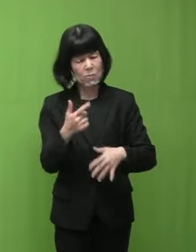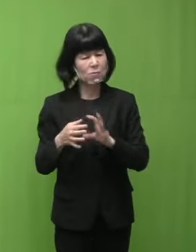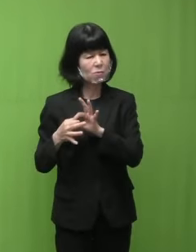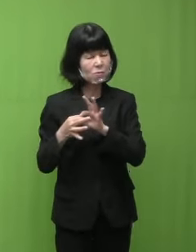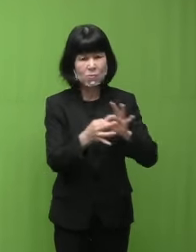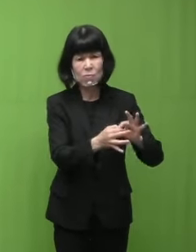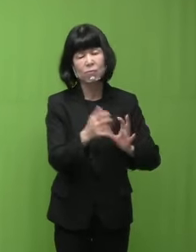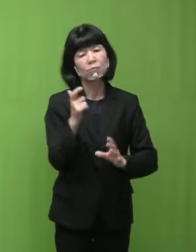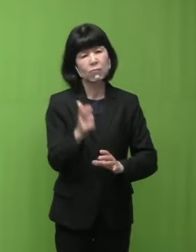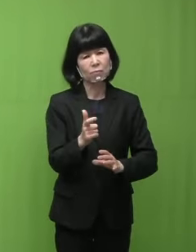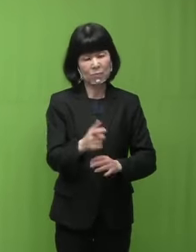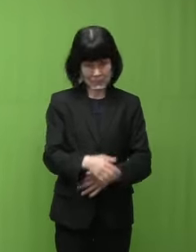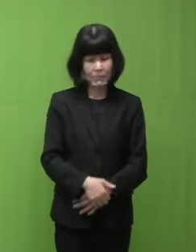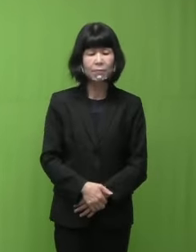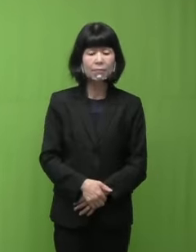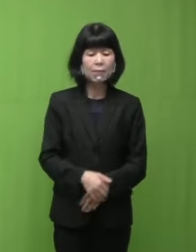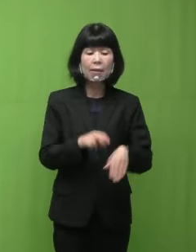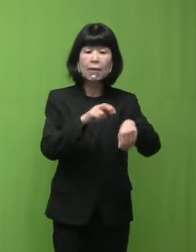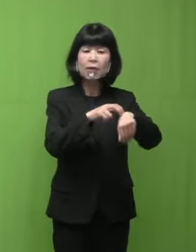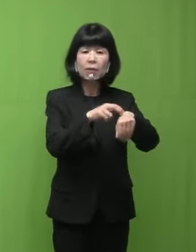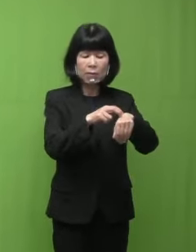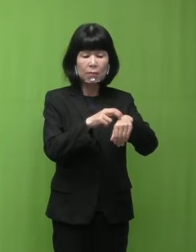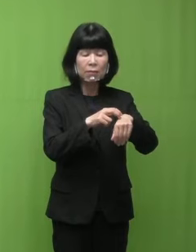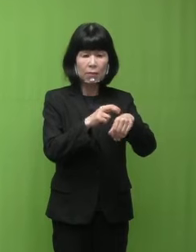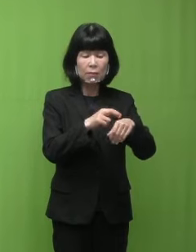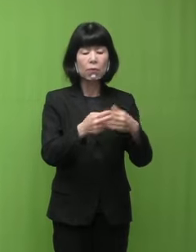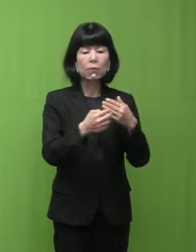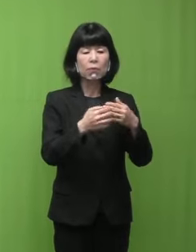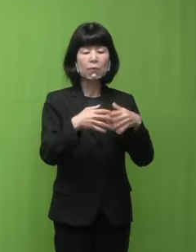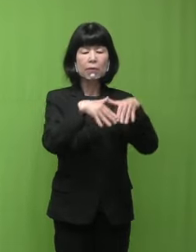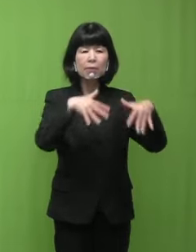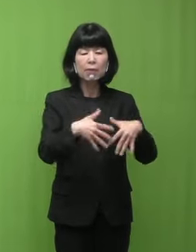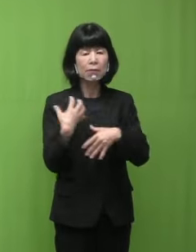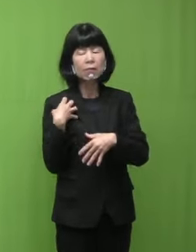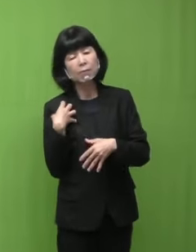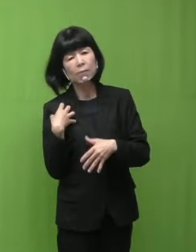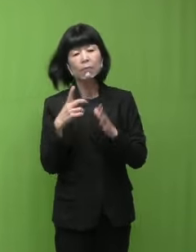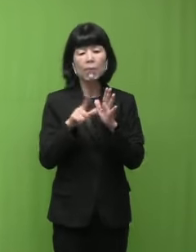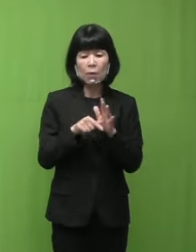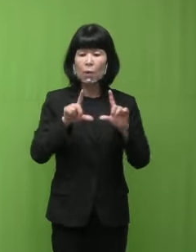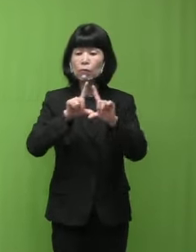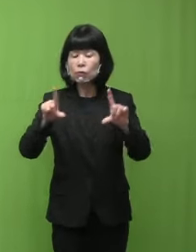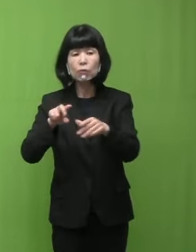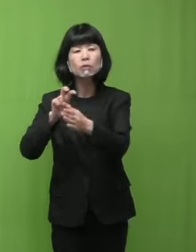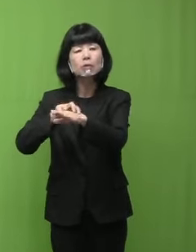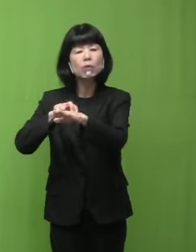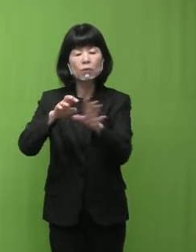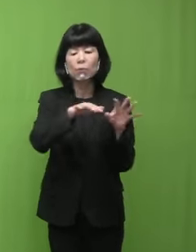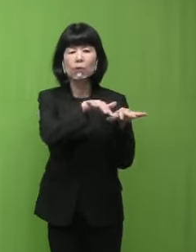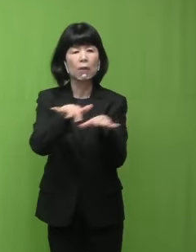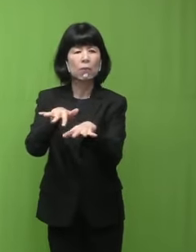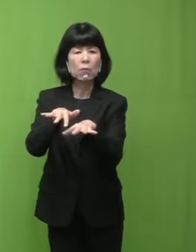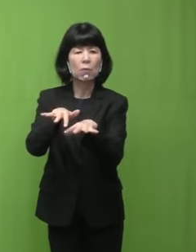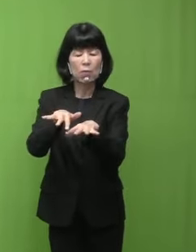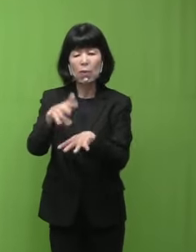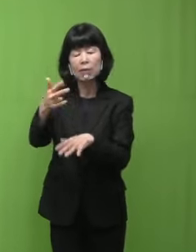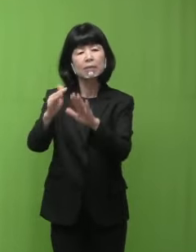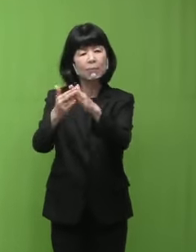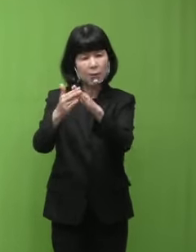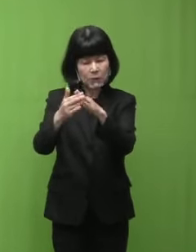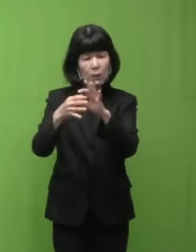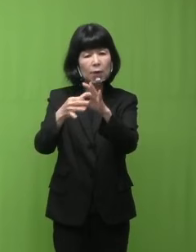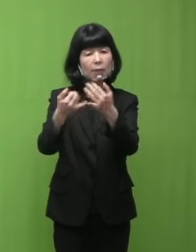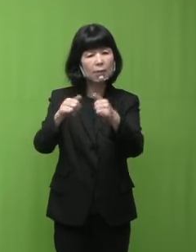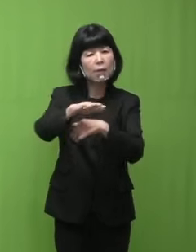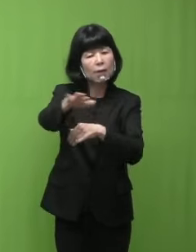ています医療体制の負荷が続くと通常医療へも影響を及ぼし市長や関係機関の皆様のご協力